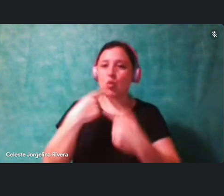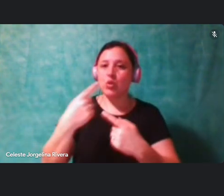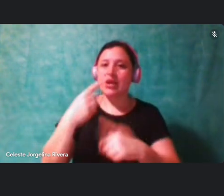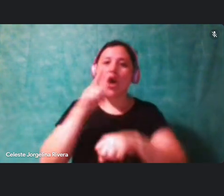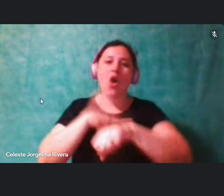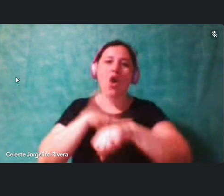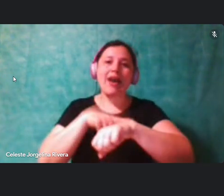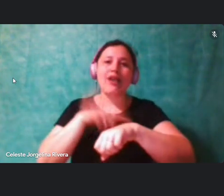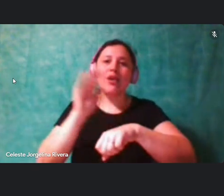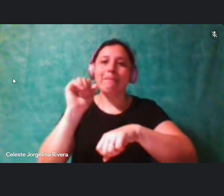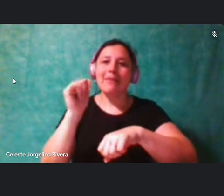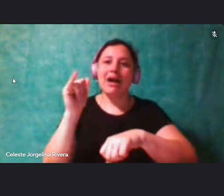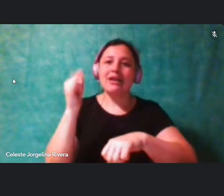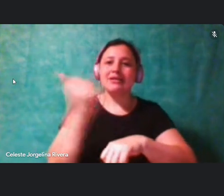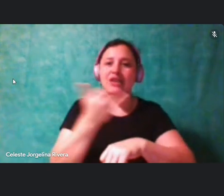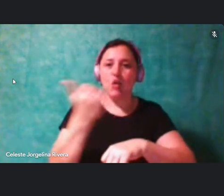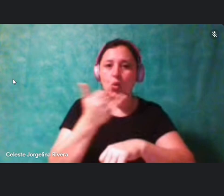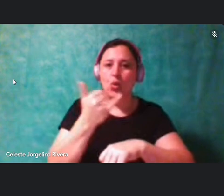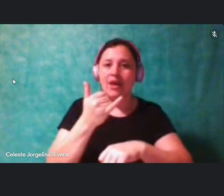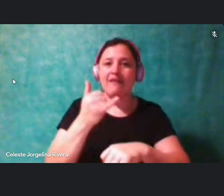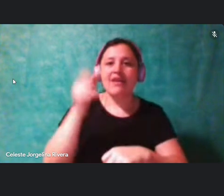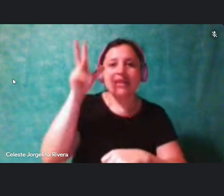a estar.